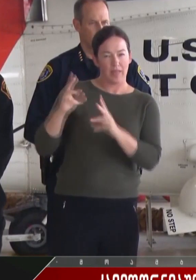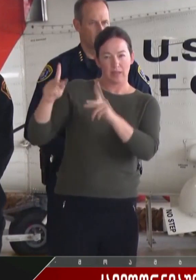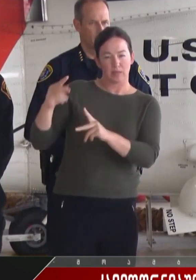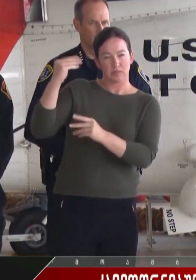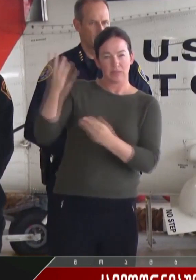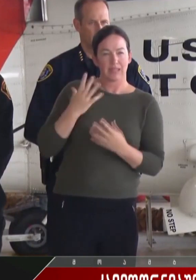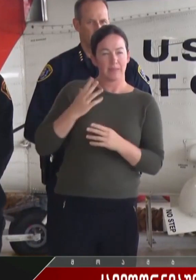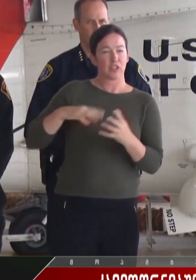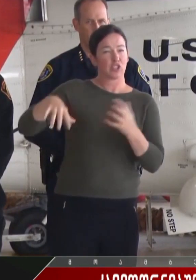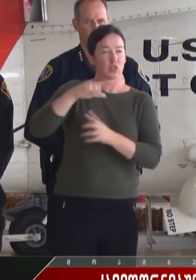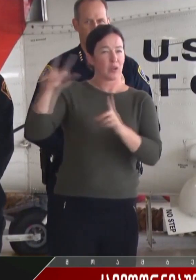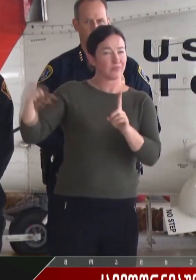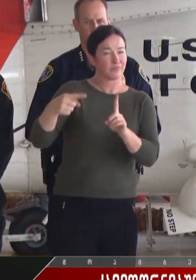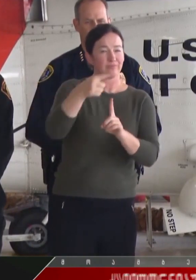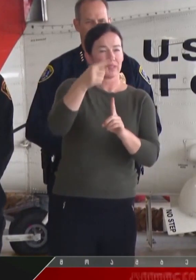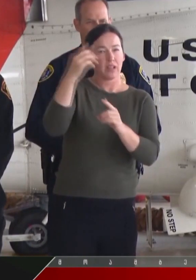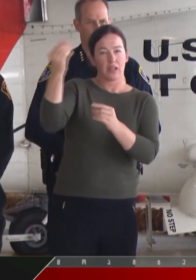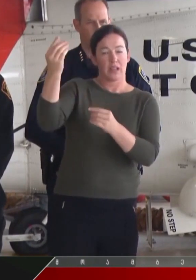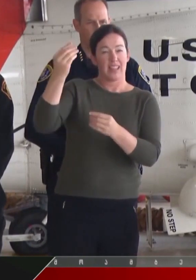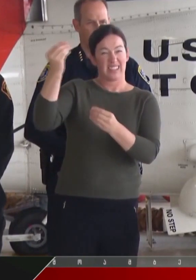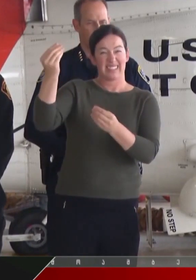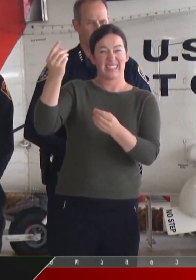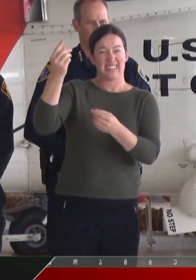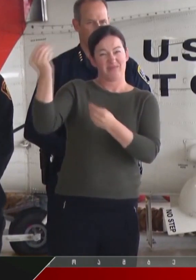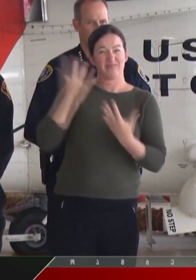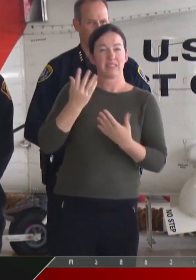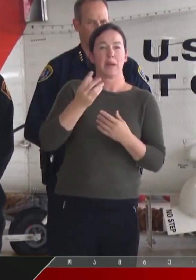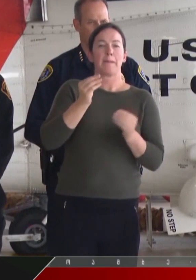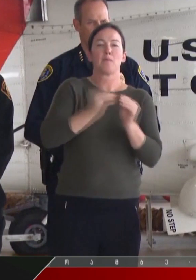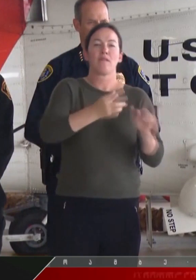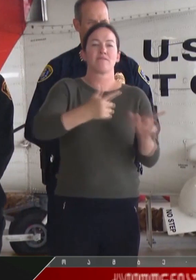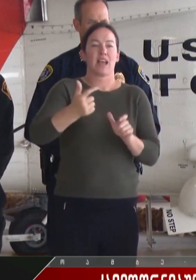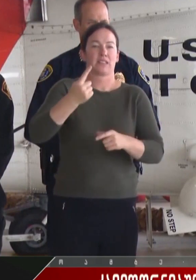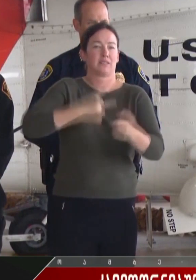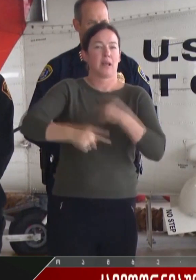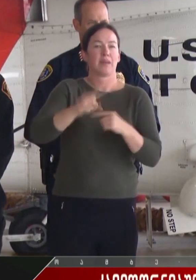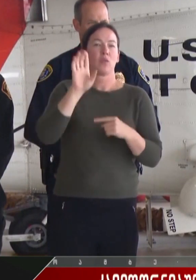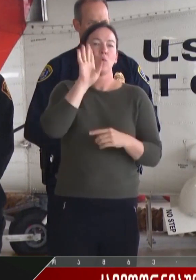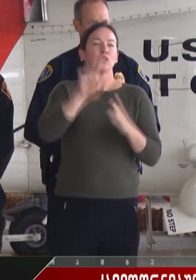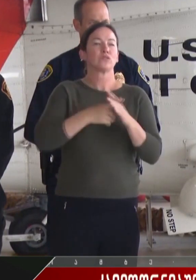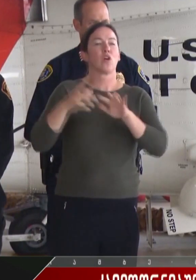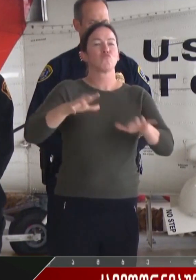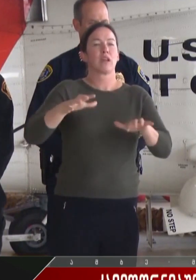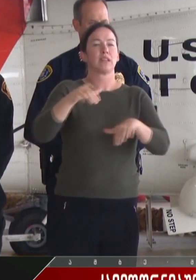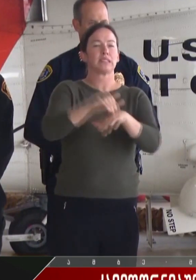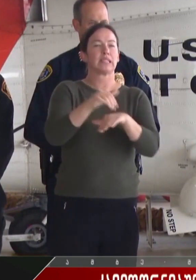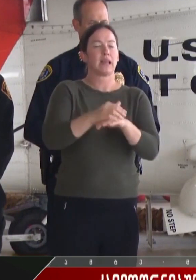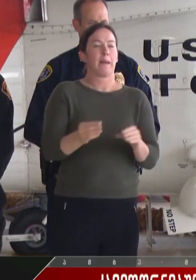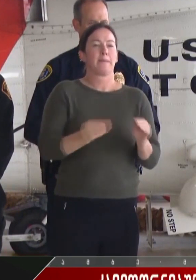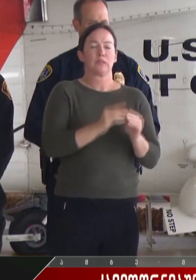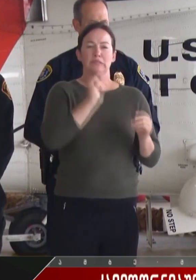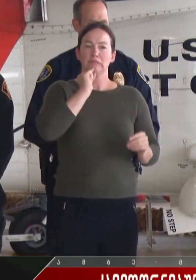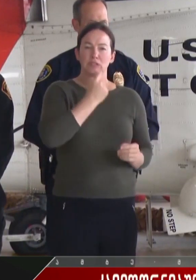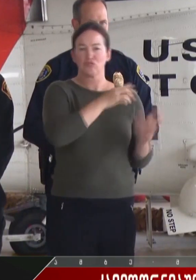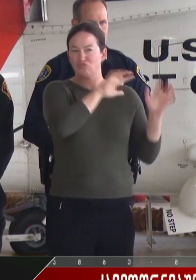ჩვენ გვითხრეს, რომ შტორმი უფრო სწრაფად მოძრაობს, ვიდრე გუში. მოსალოდნელია, რომ წვიმა ამაღამ დაიწყება. ძლიერ ქარს და ნალექის ყველაზე